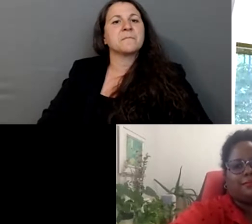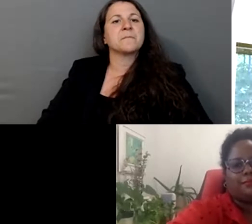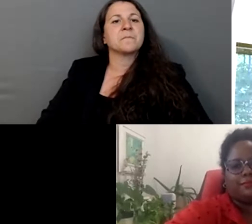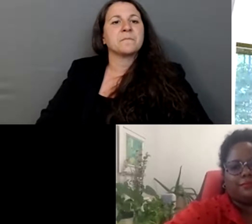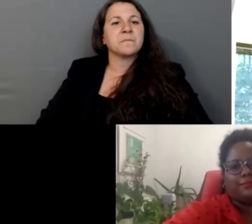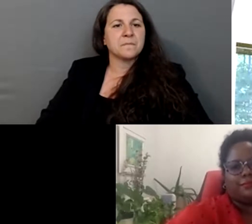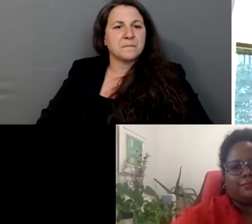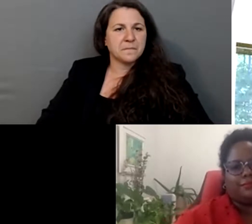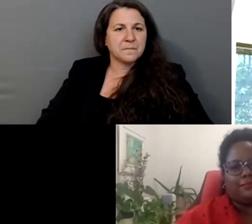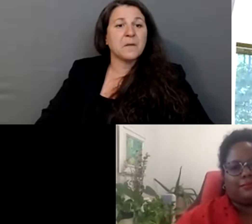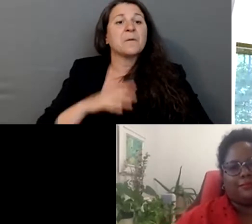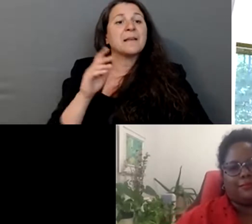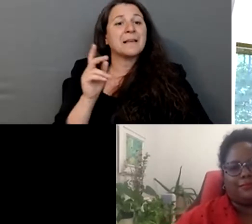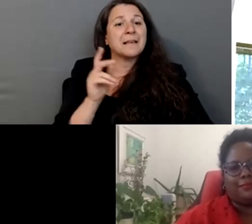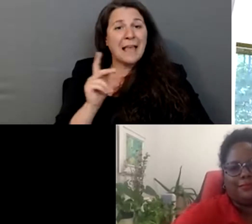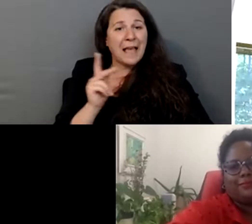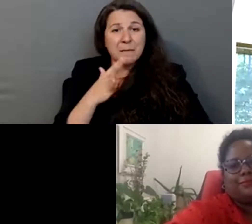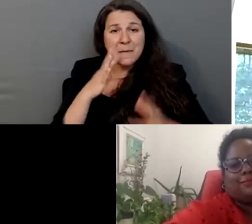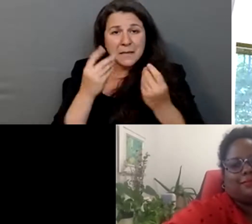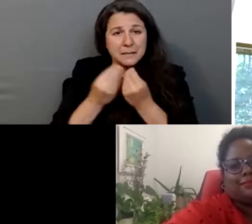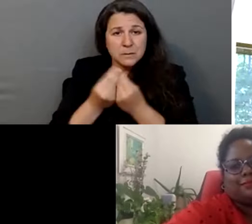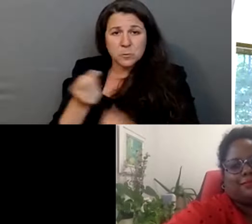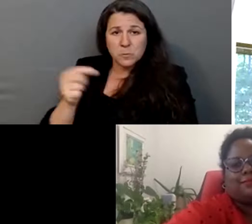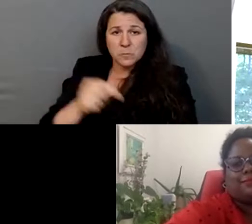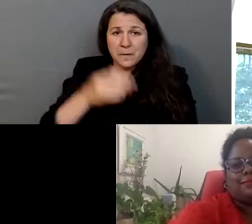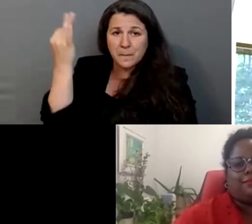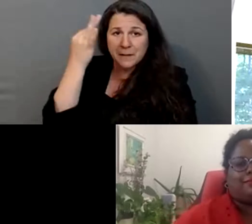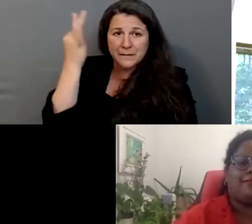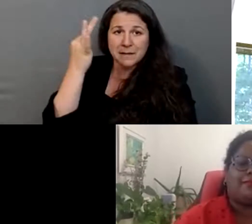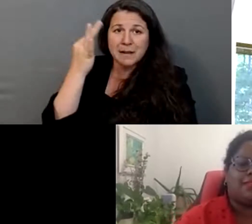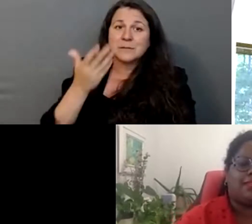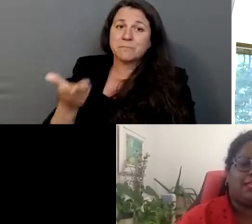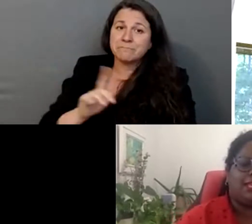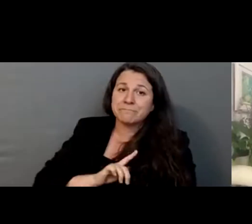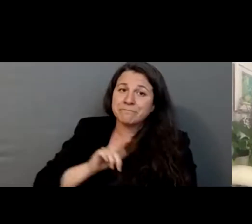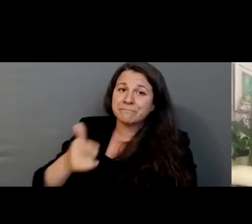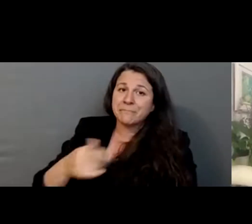Karine Mirjani, merci d'être présente et la parole est à toi.